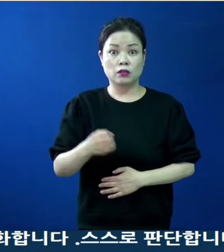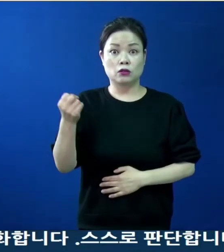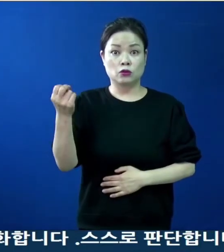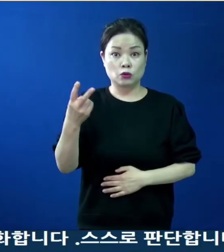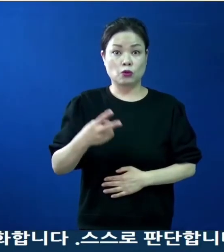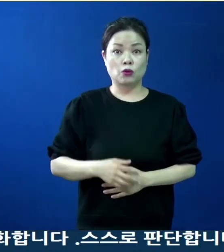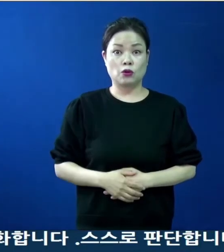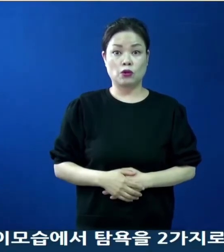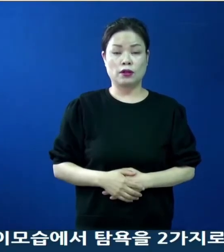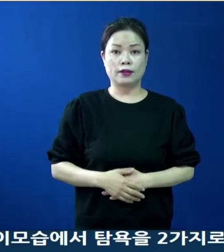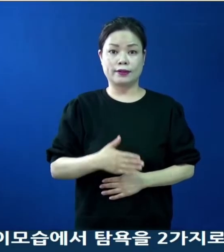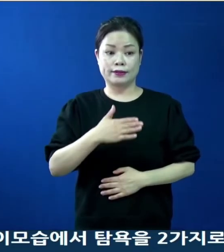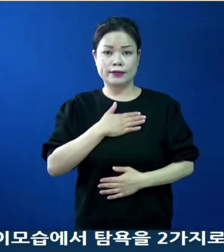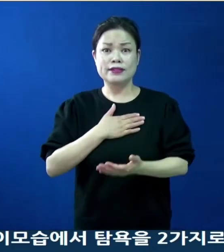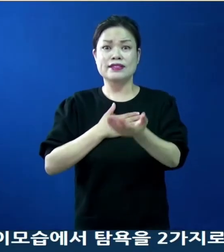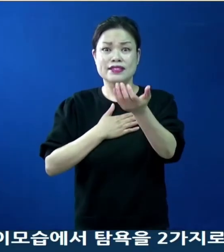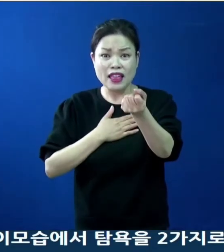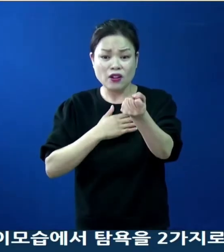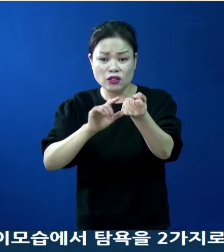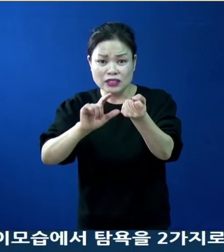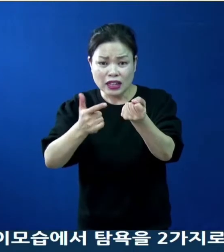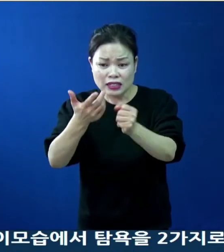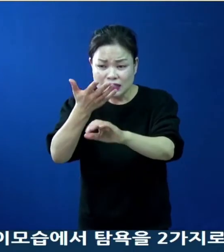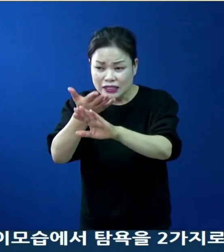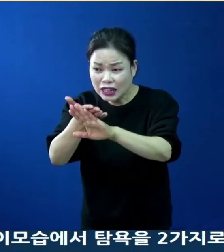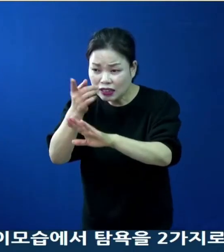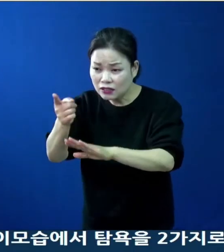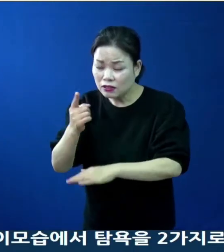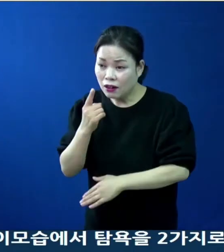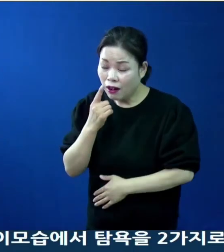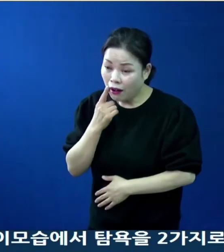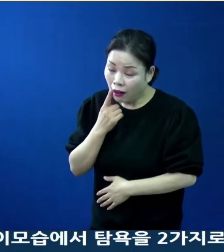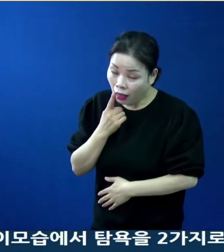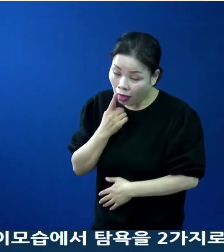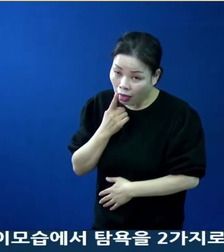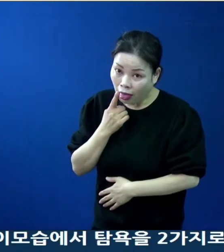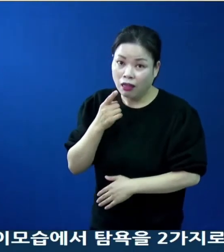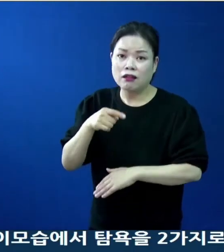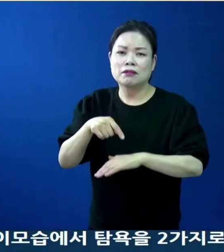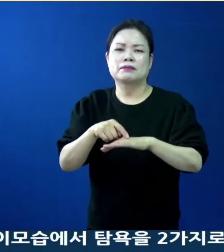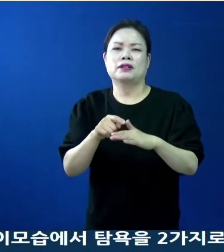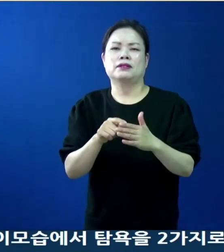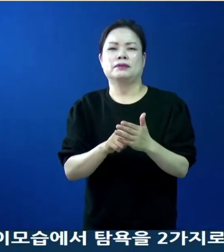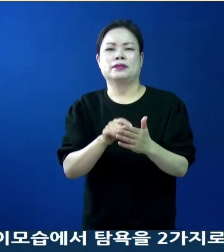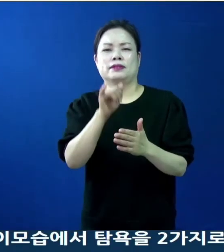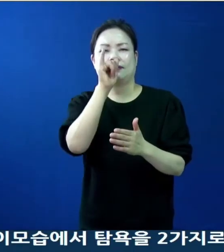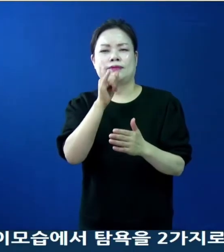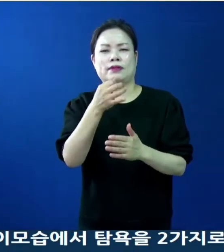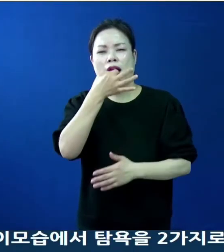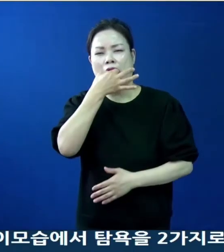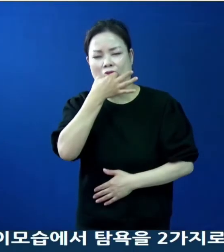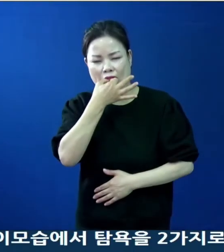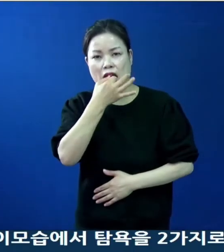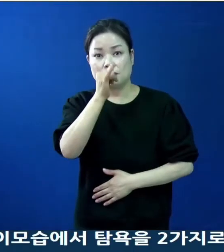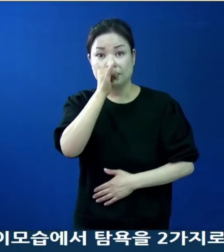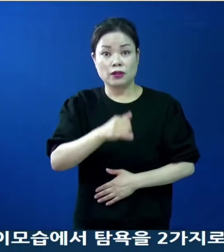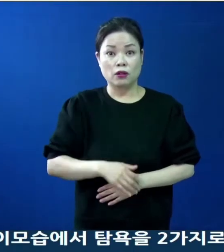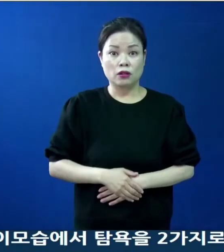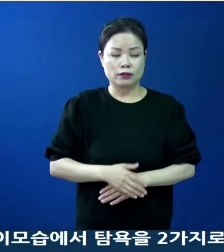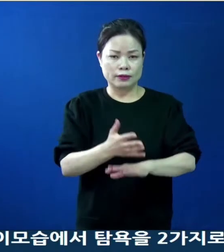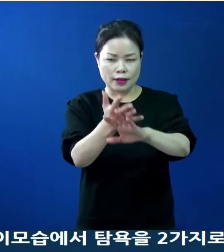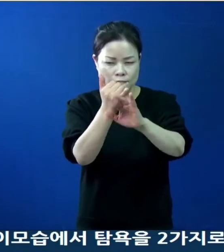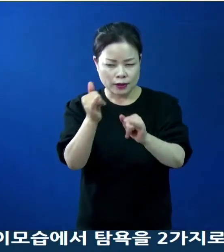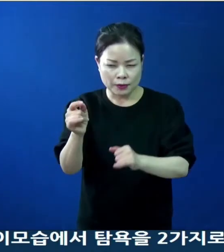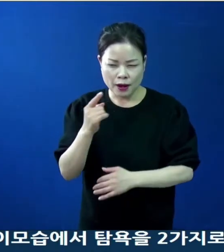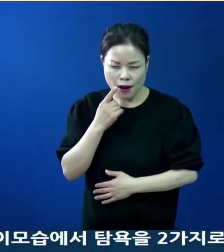가지는 내 것이 아닌 것을 탐하는 마음, 이 마음이 탐욕이라는 것을 알 수 있습니다. 다른